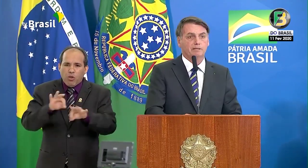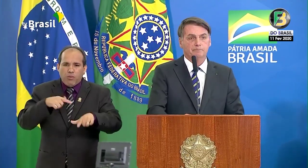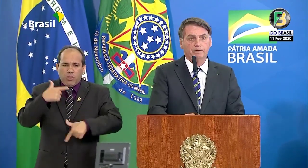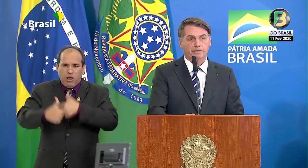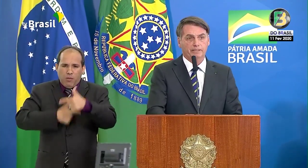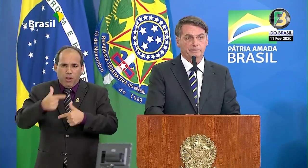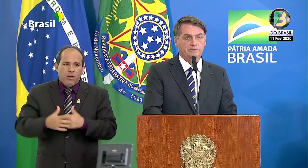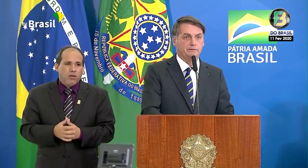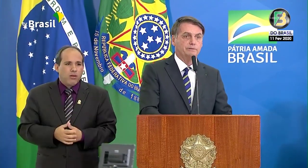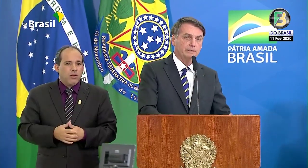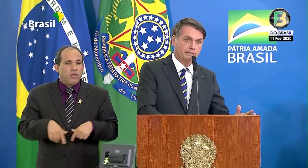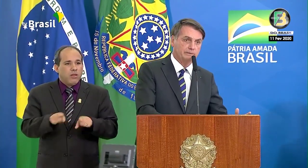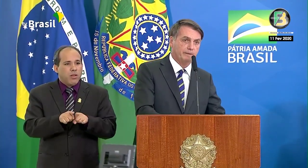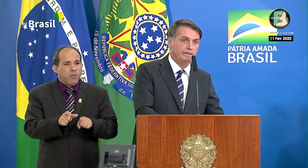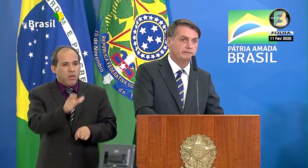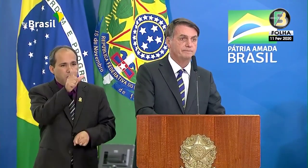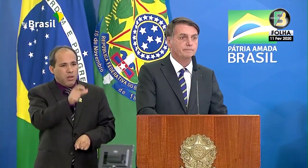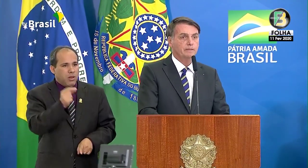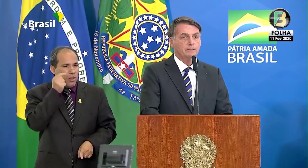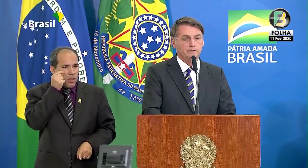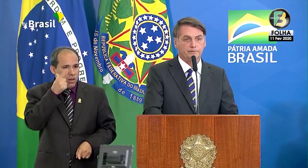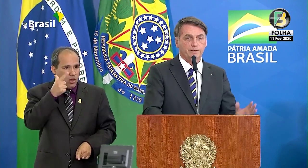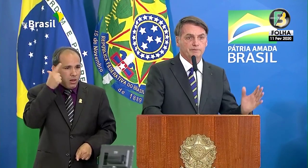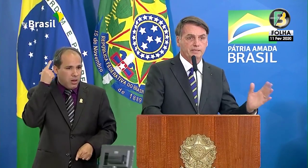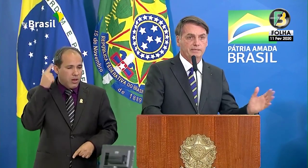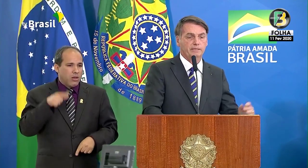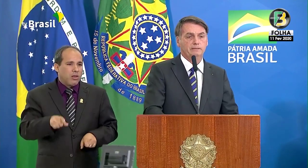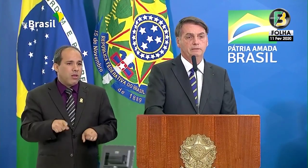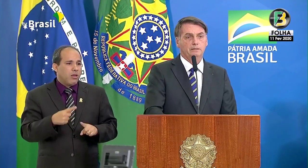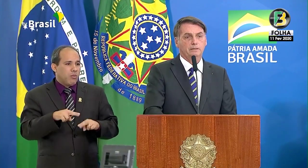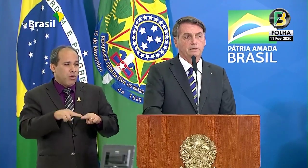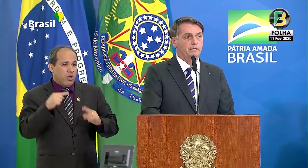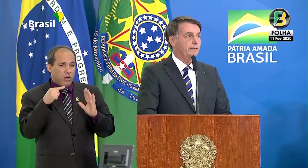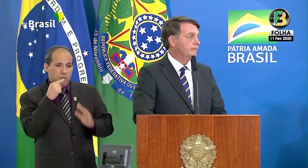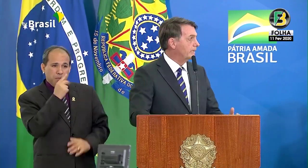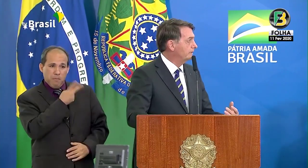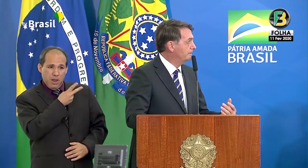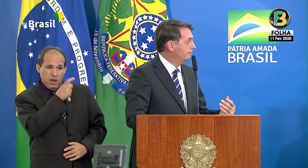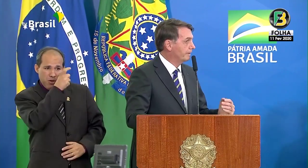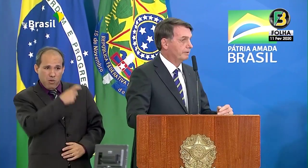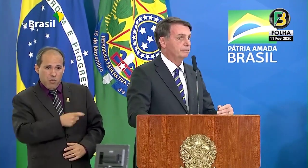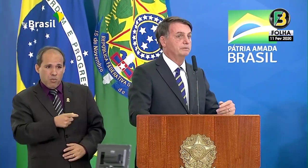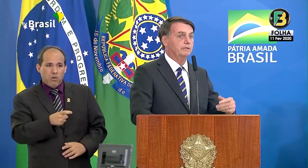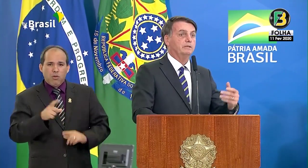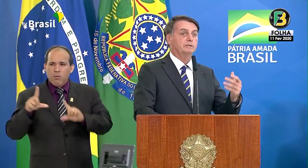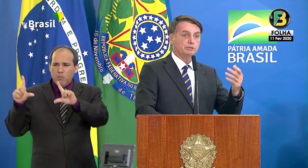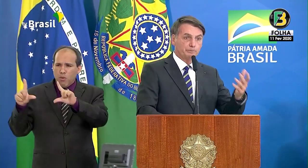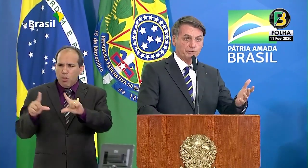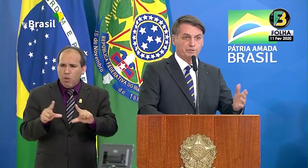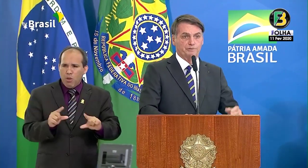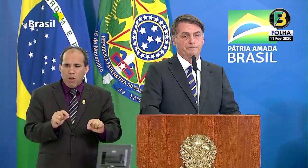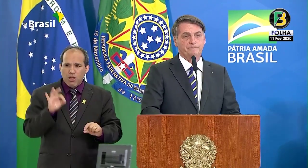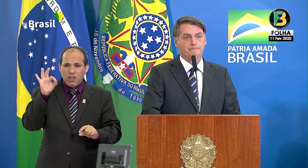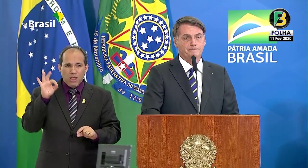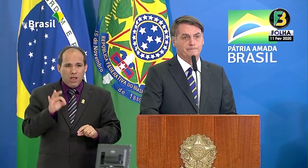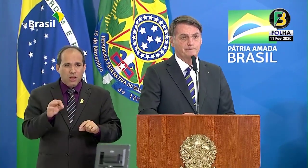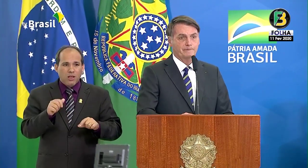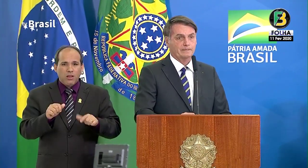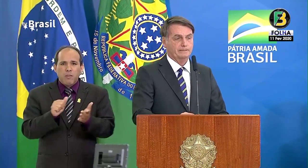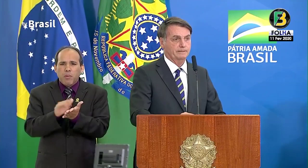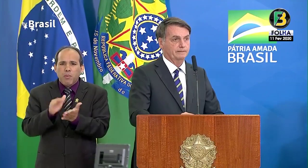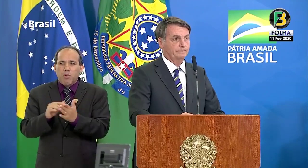parte, prezado Paulo Guedes, ou em grande parte, devemos a ele a taxa de desemprego não ter explodido.